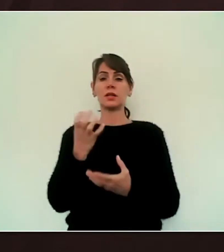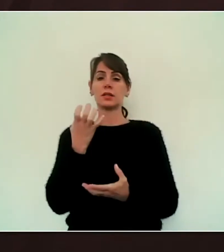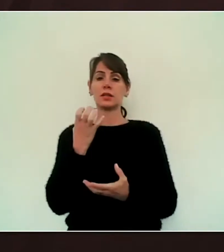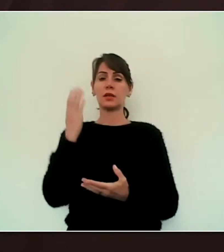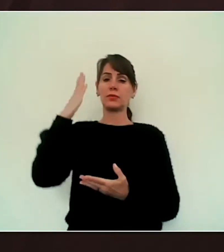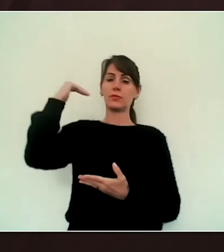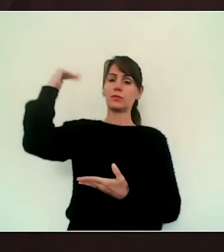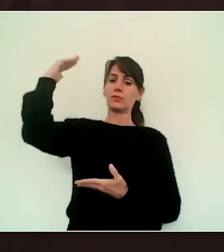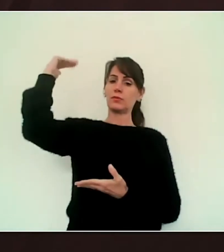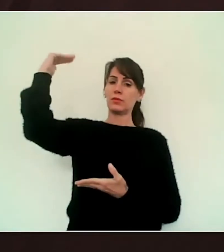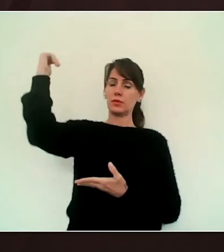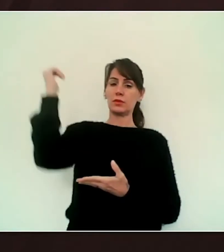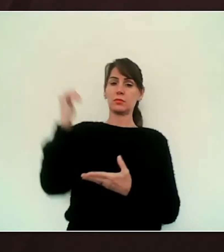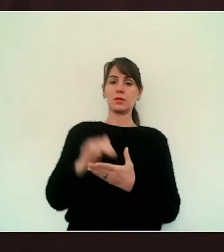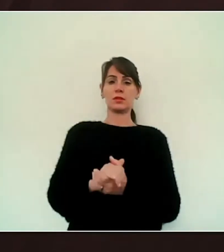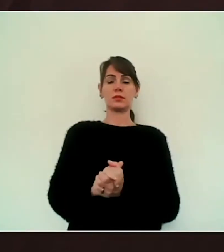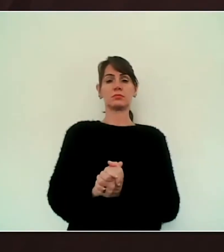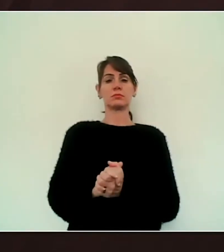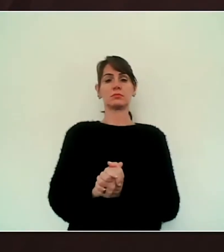seu